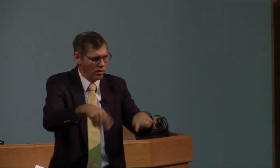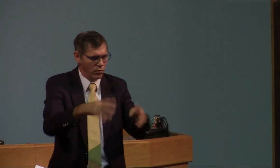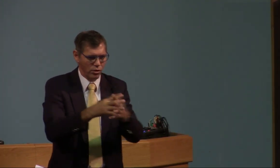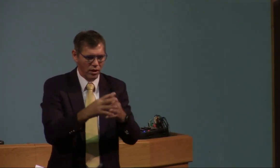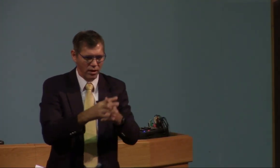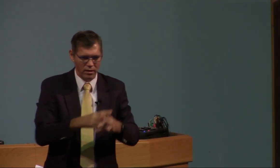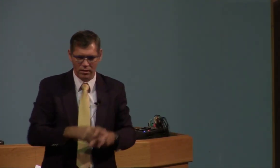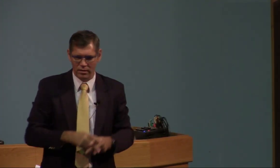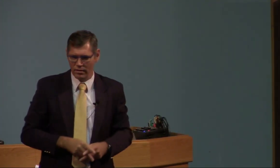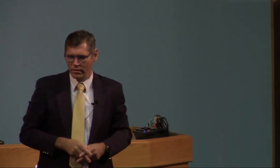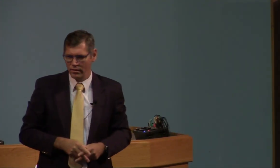woestyn.